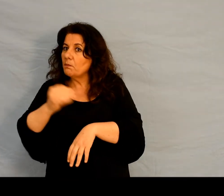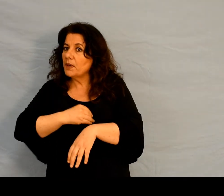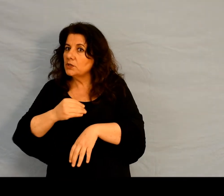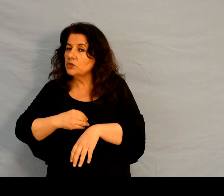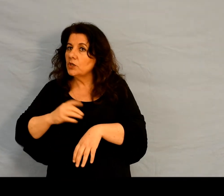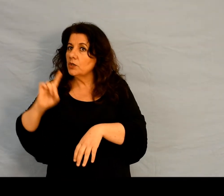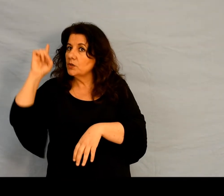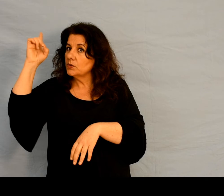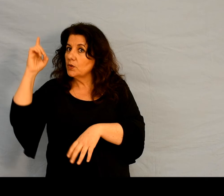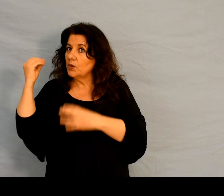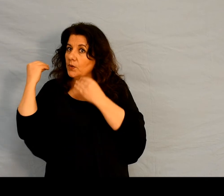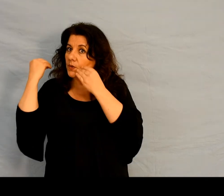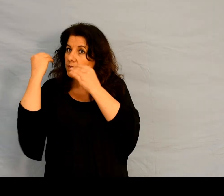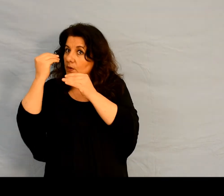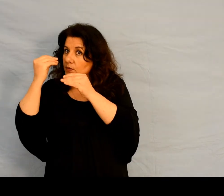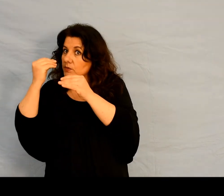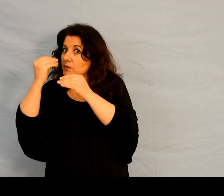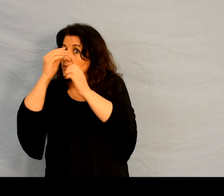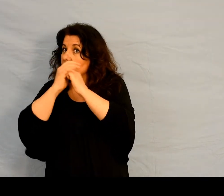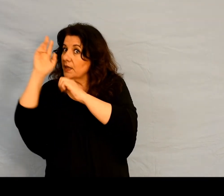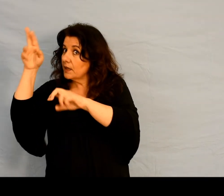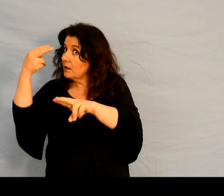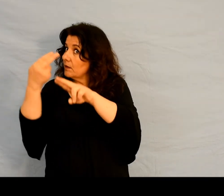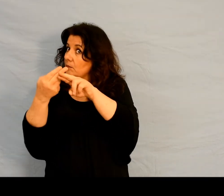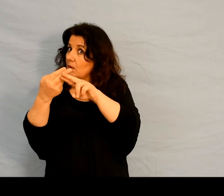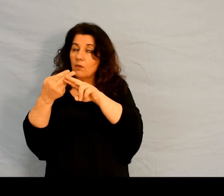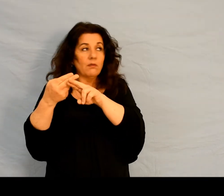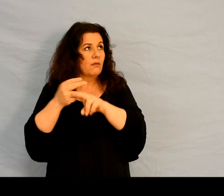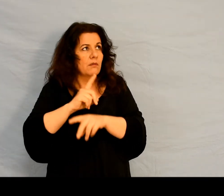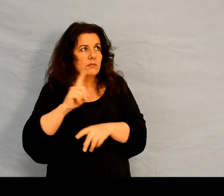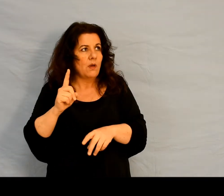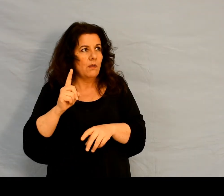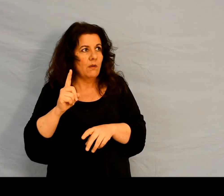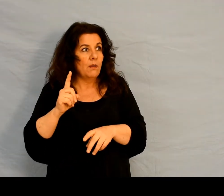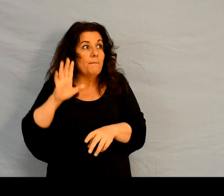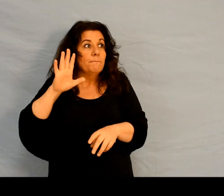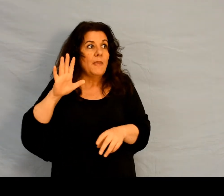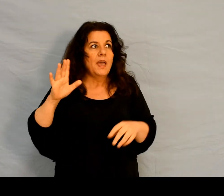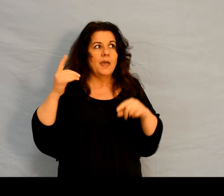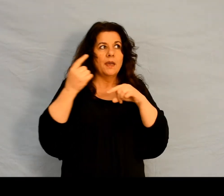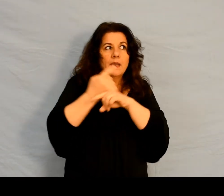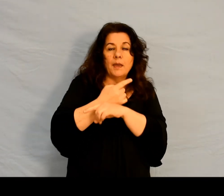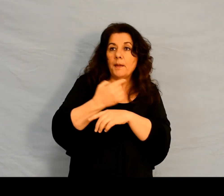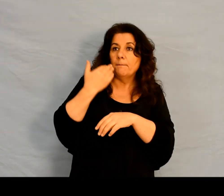Mais si quelqu'un l'honore et fait sa volonté, il l'exauce.